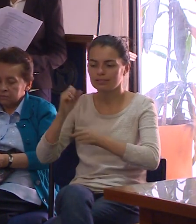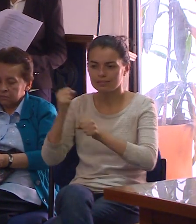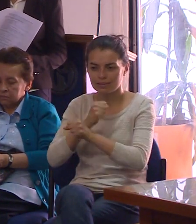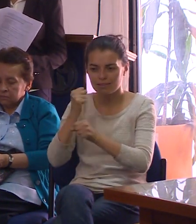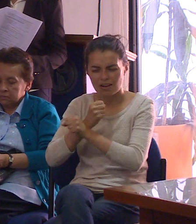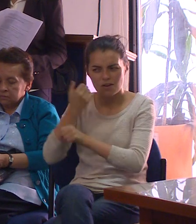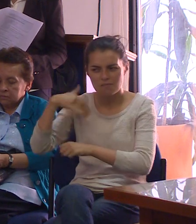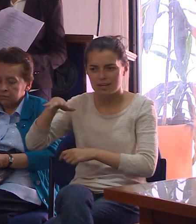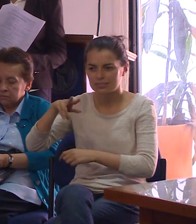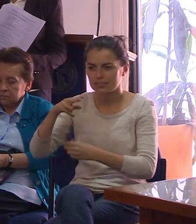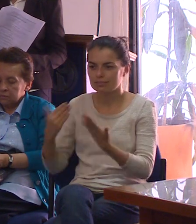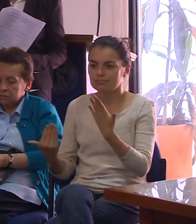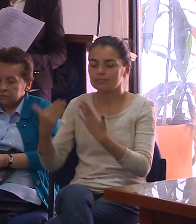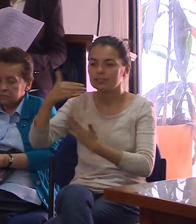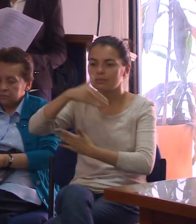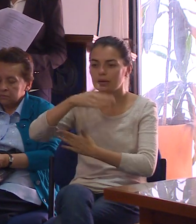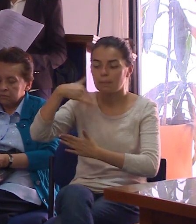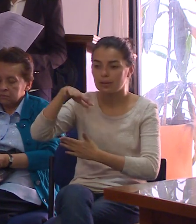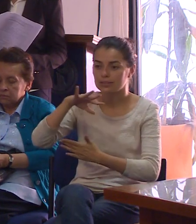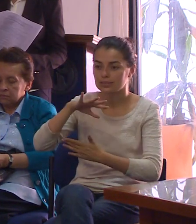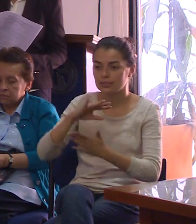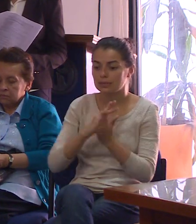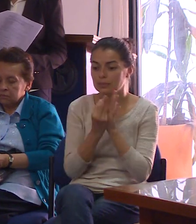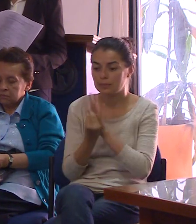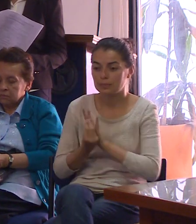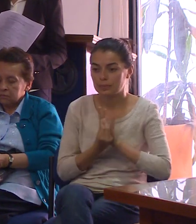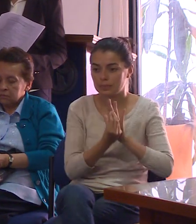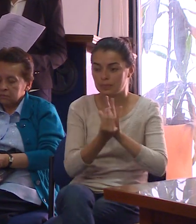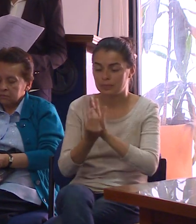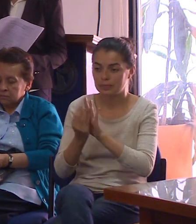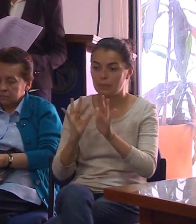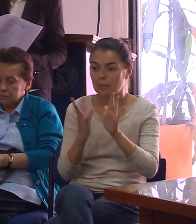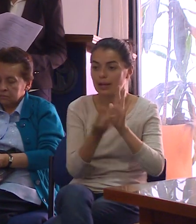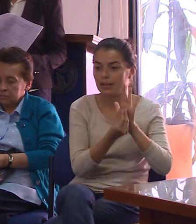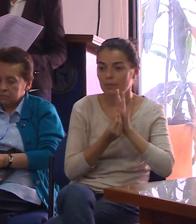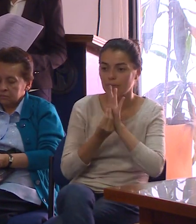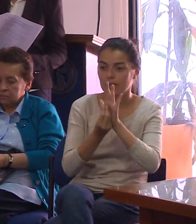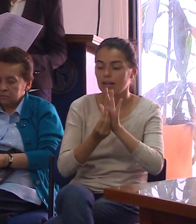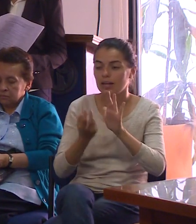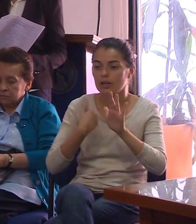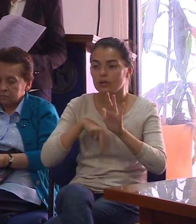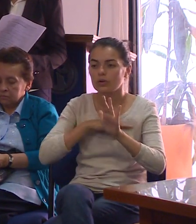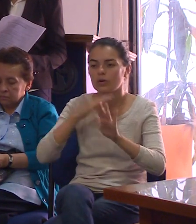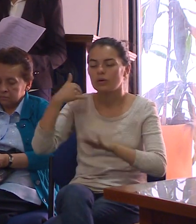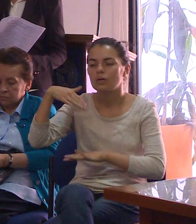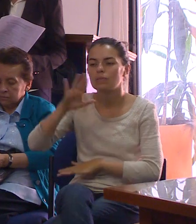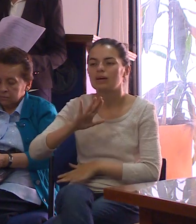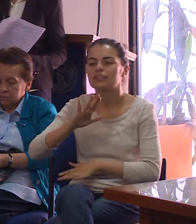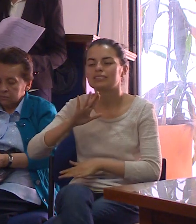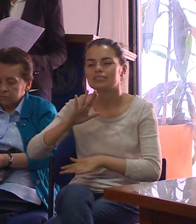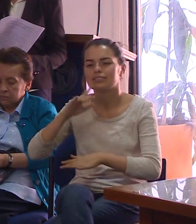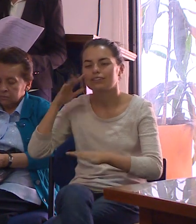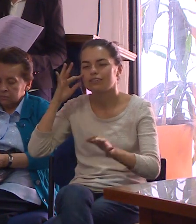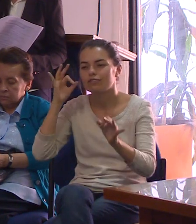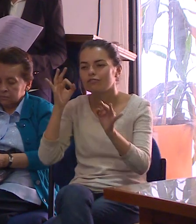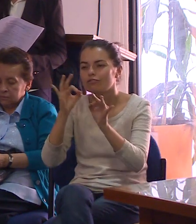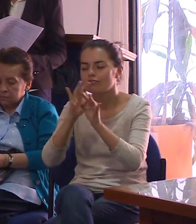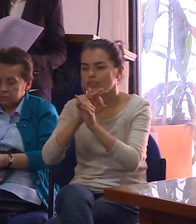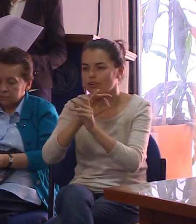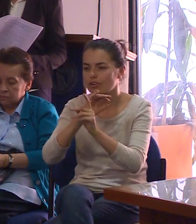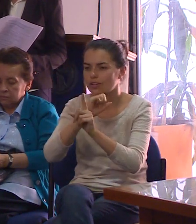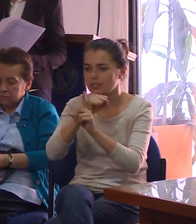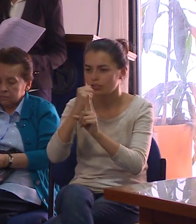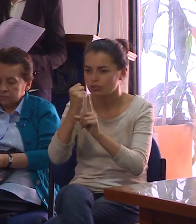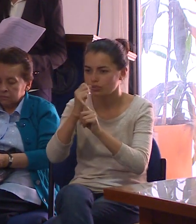transdisciplinar. Nuestros paradigmas han estado centrados desde una manera sociocrítica, en